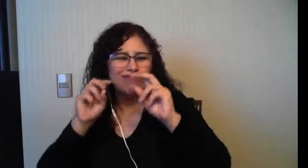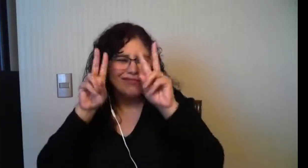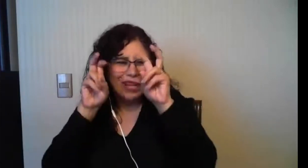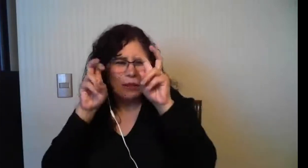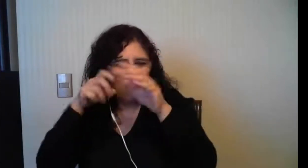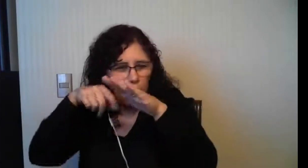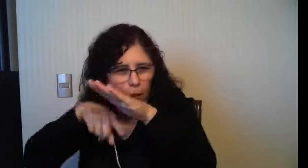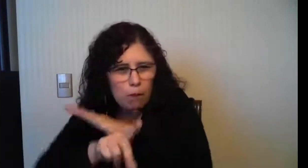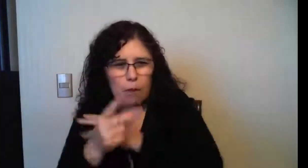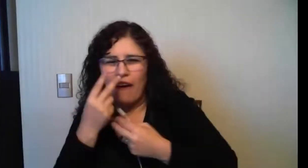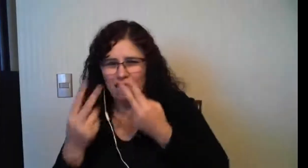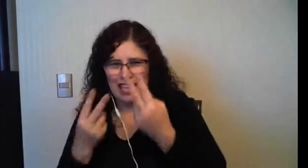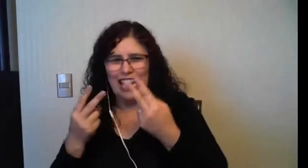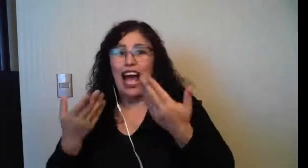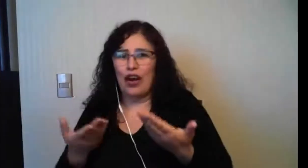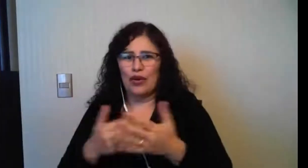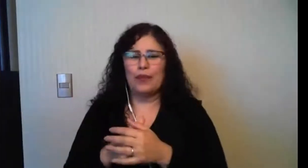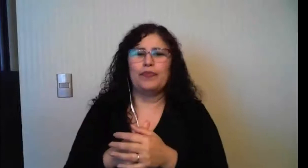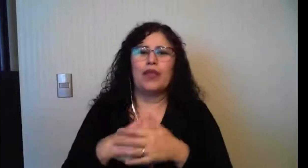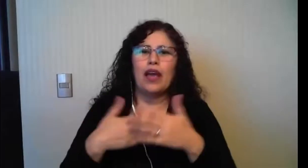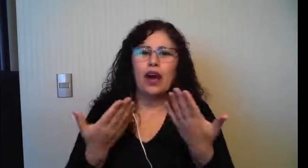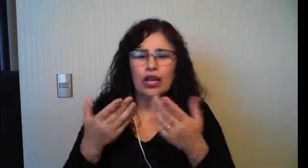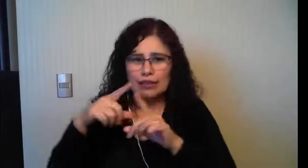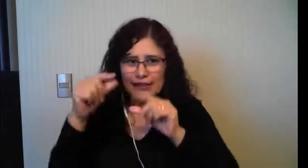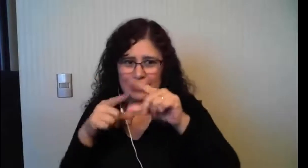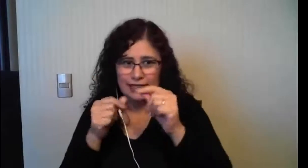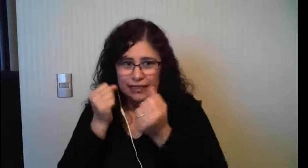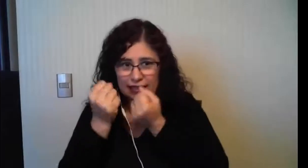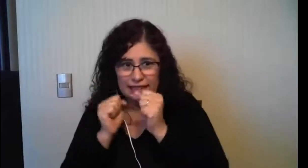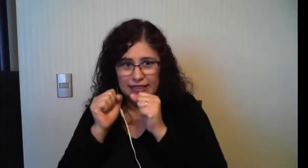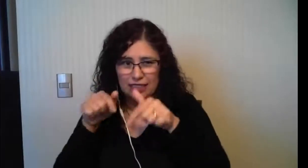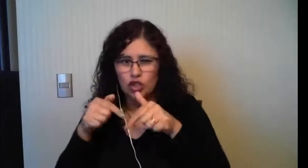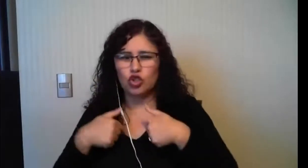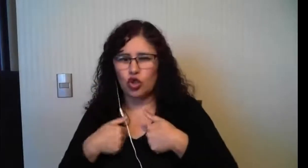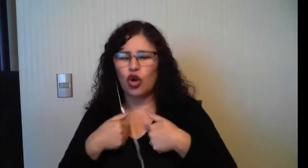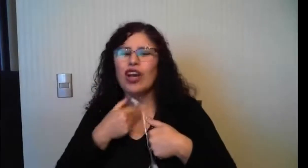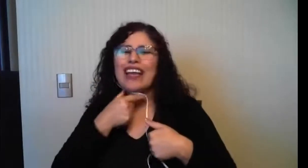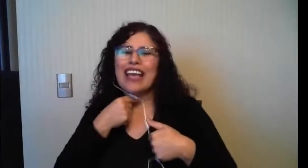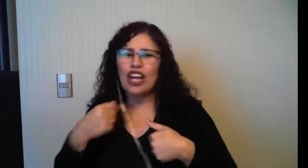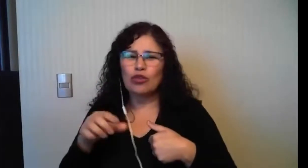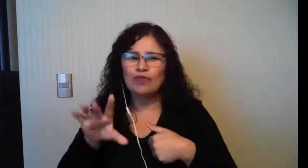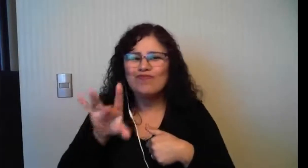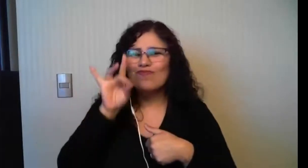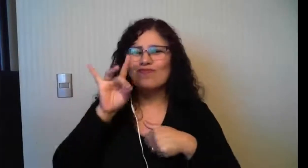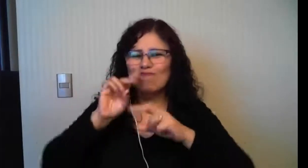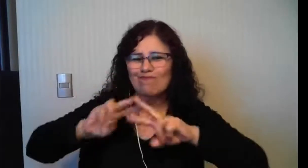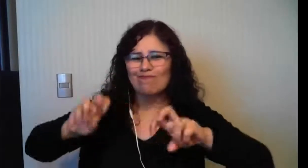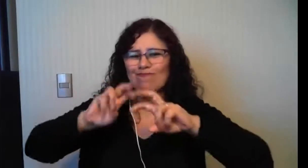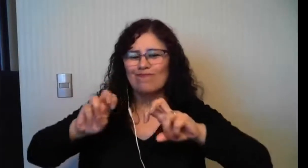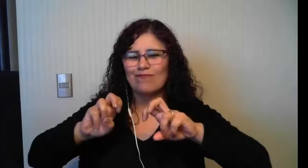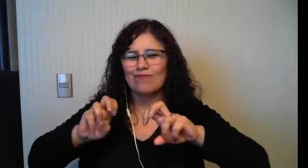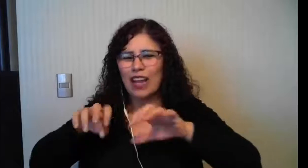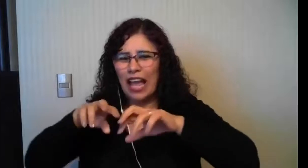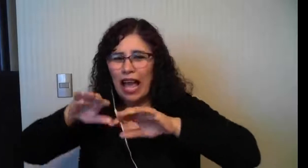entonces, dentro de lo que es neurología, he decidido poder hablar específicamente del examen motor para que